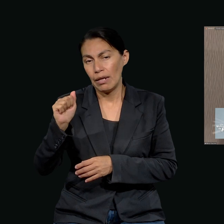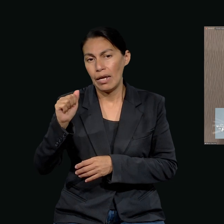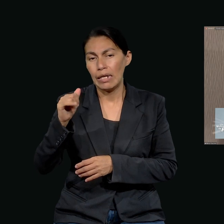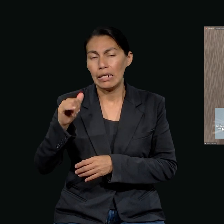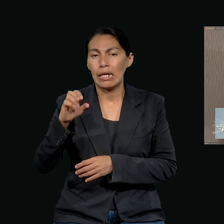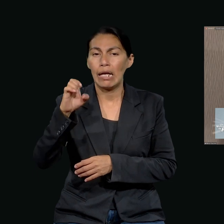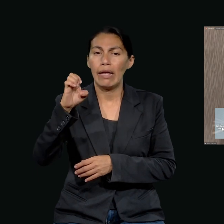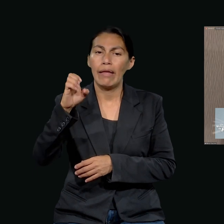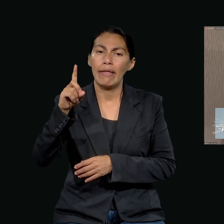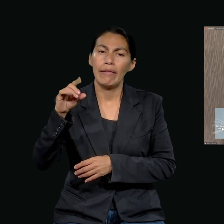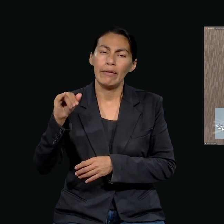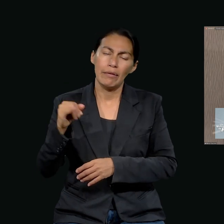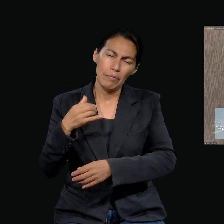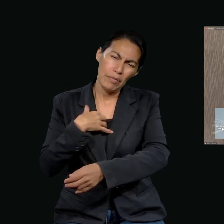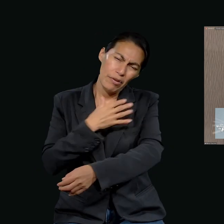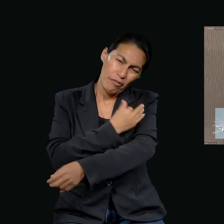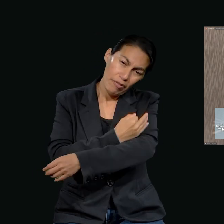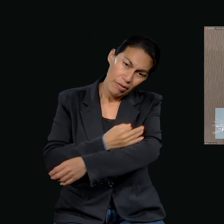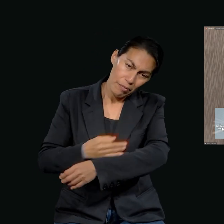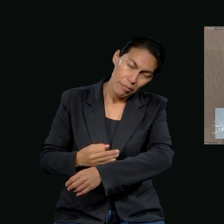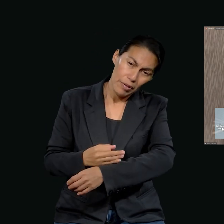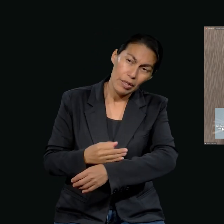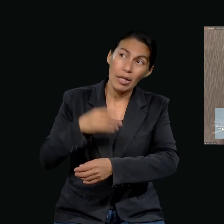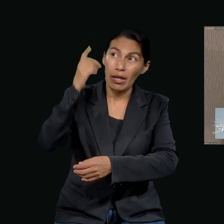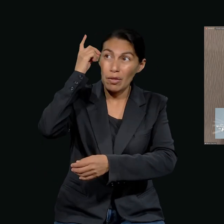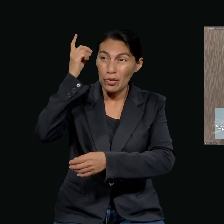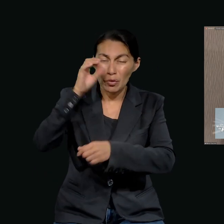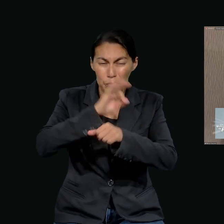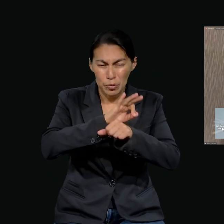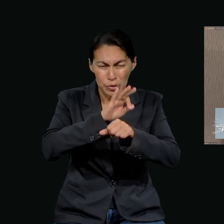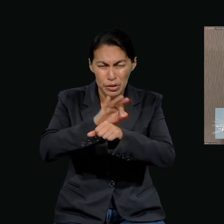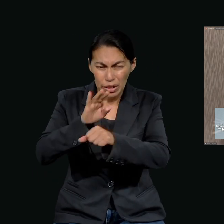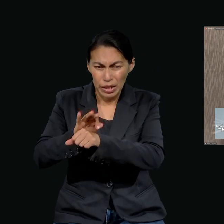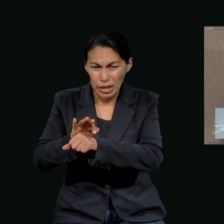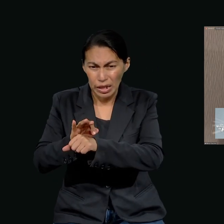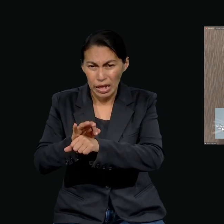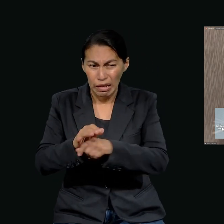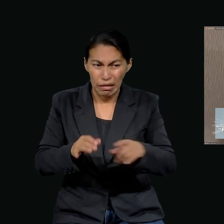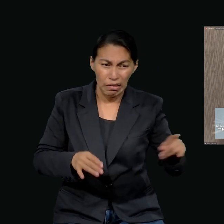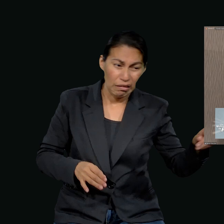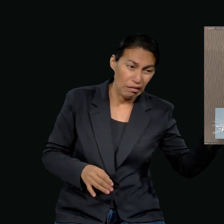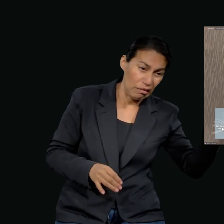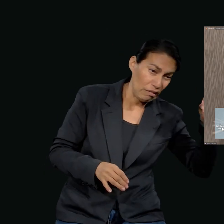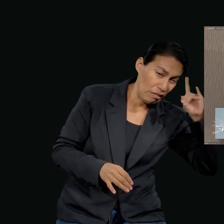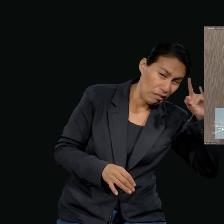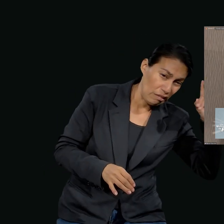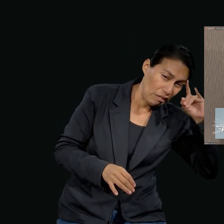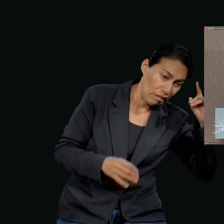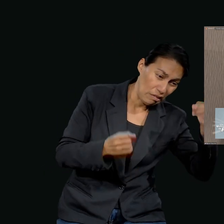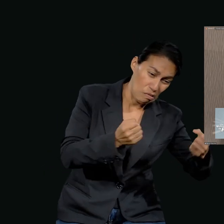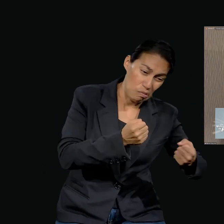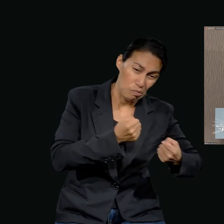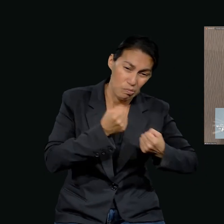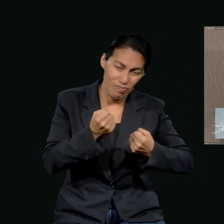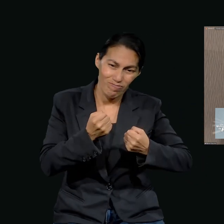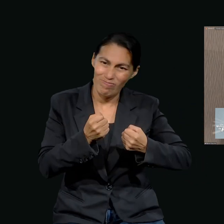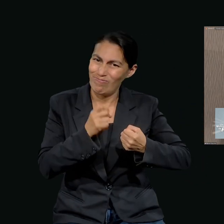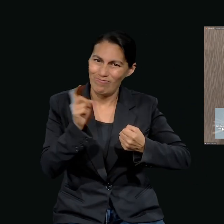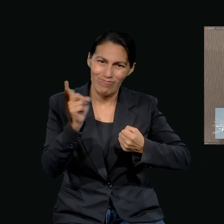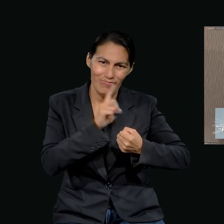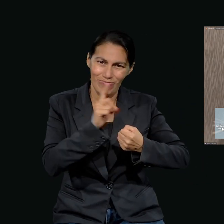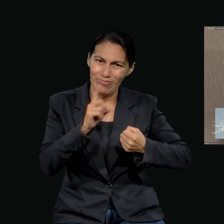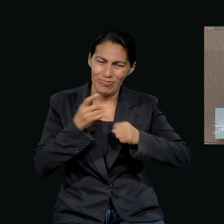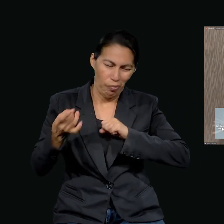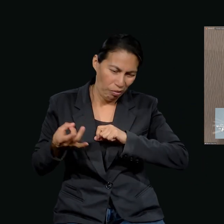Casallas Pido oración Pido Sandra Jimena Vargas Y Eddie Guasguita Mi